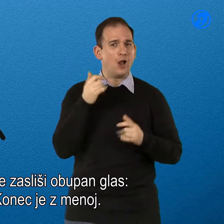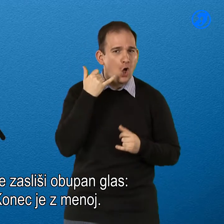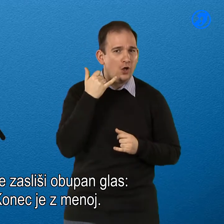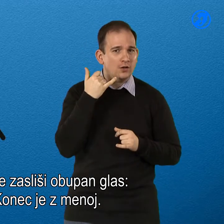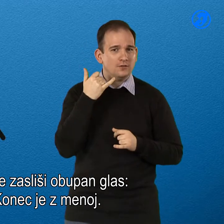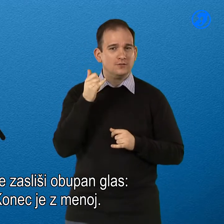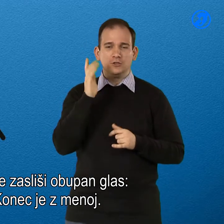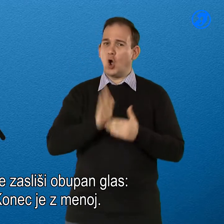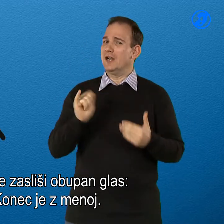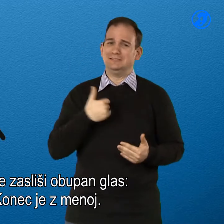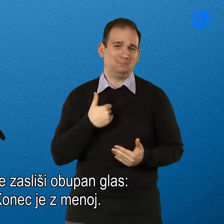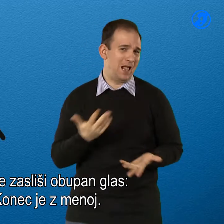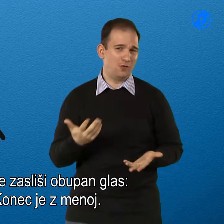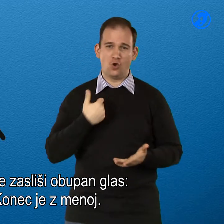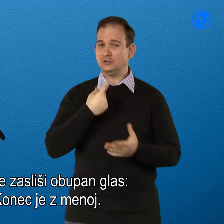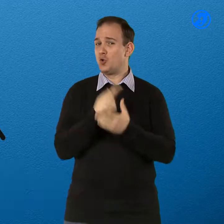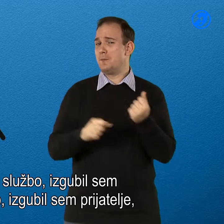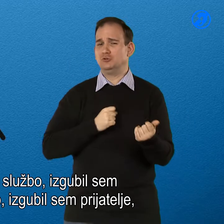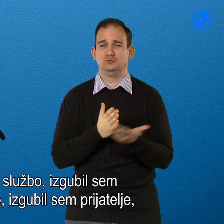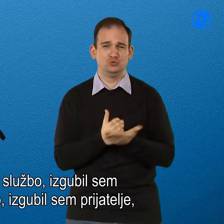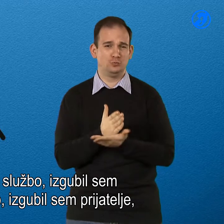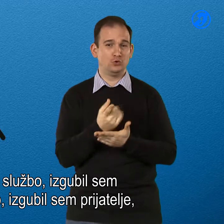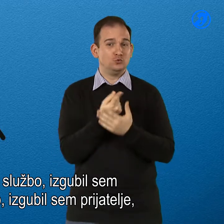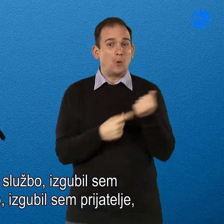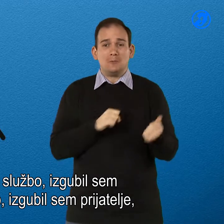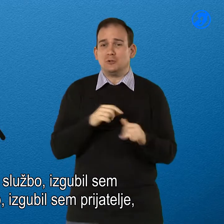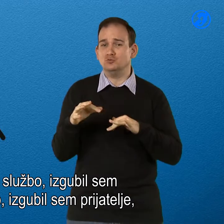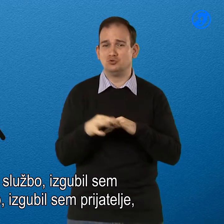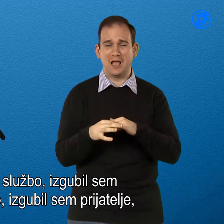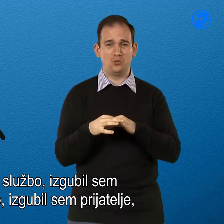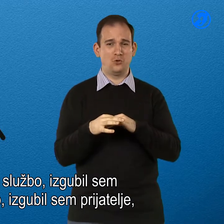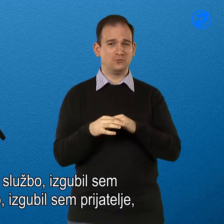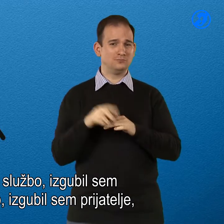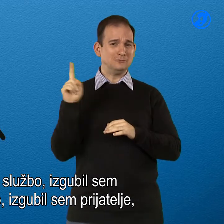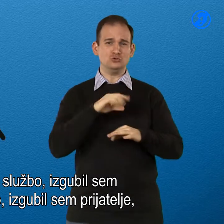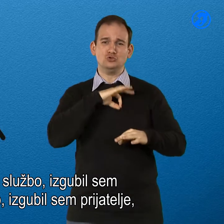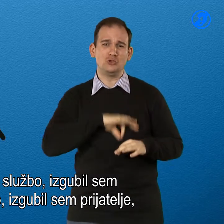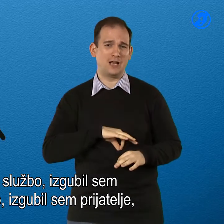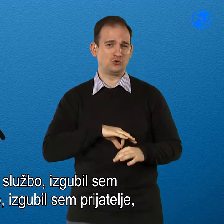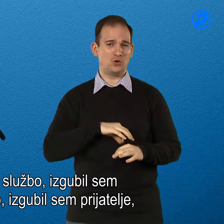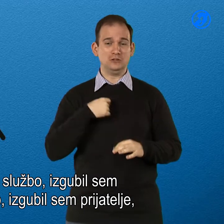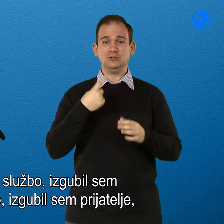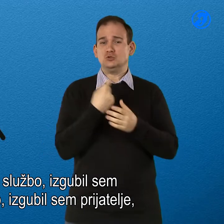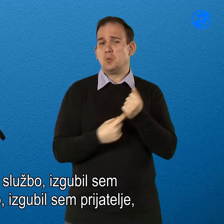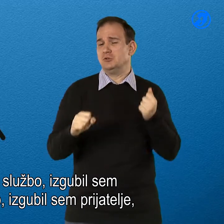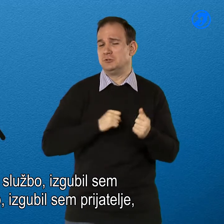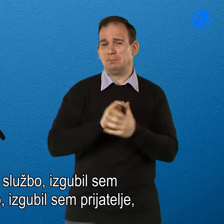"Halo? Konec je z menoj. Izgubil sem službo, izgubil sem ženo in hčerko, izgubil sem prijatelje, vse